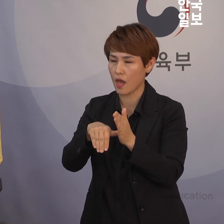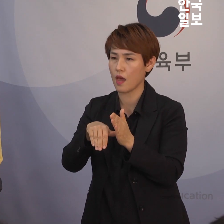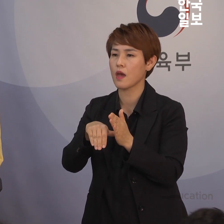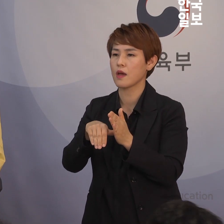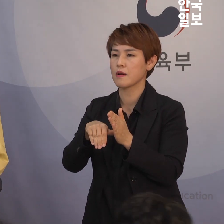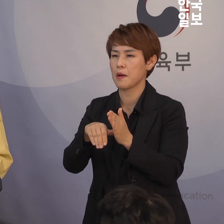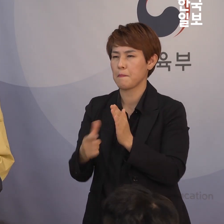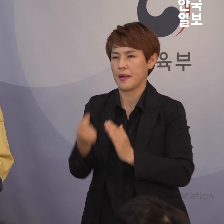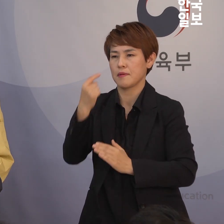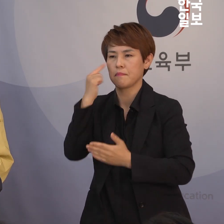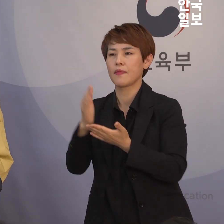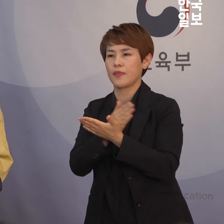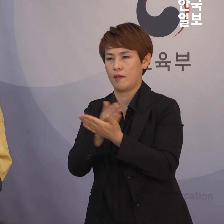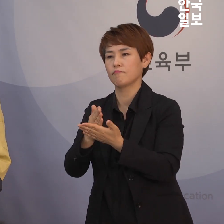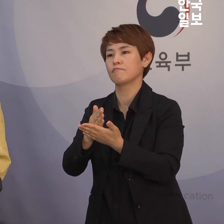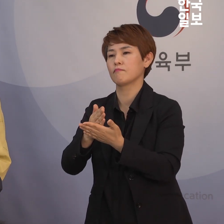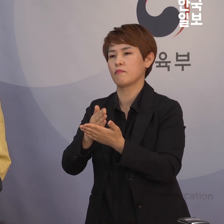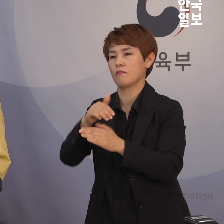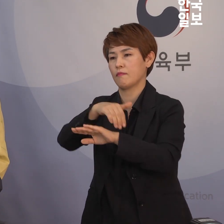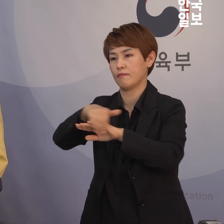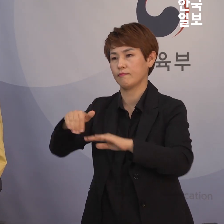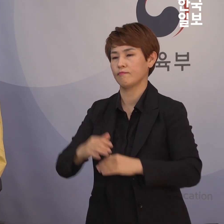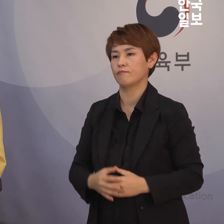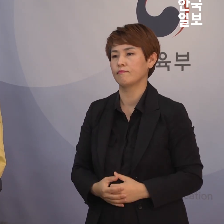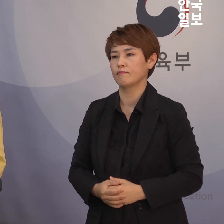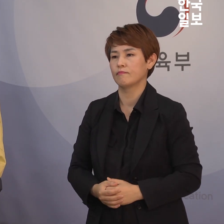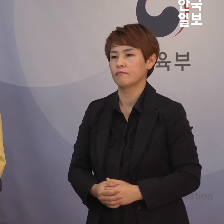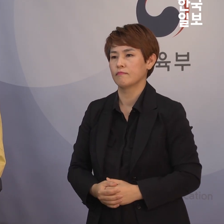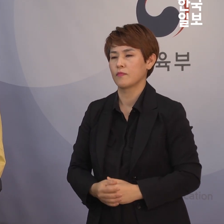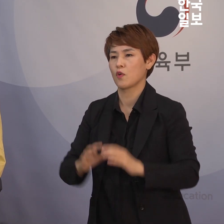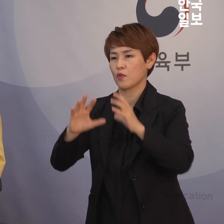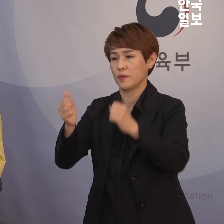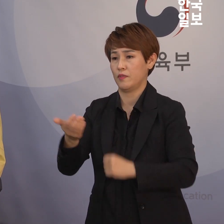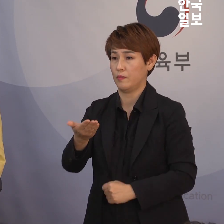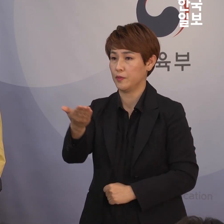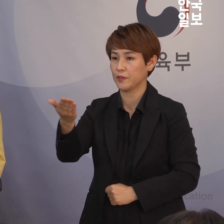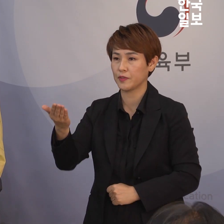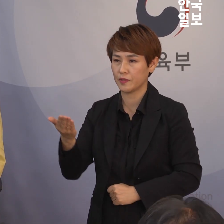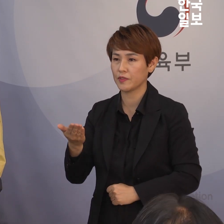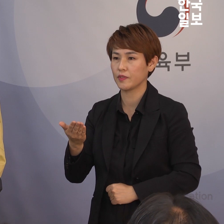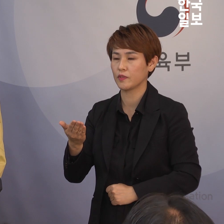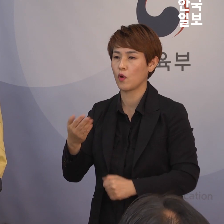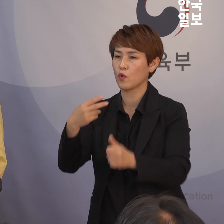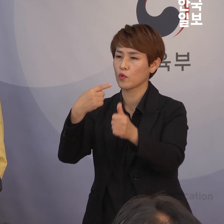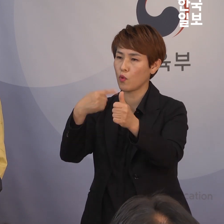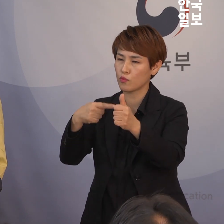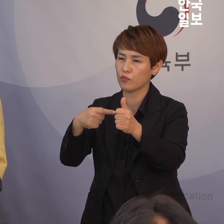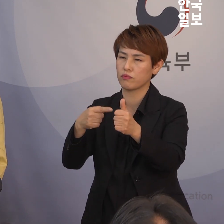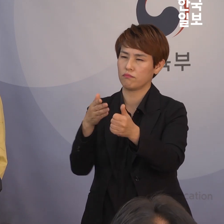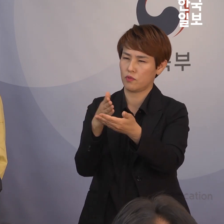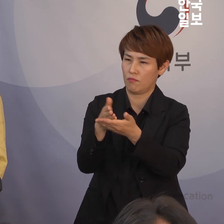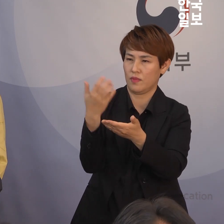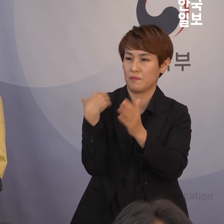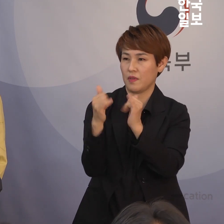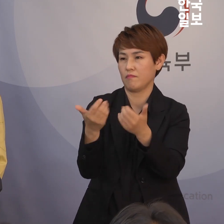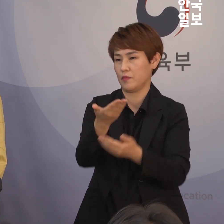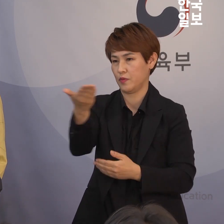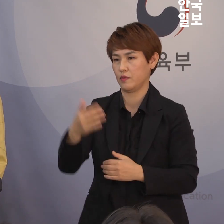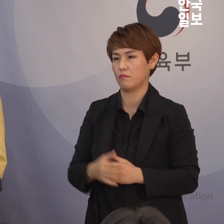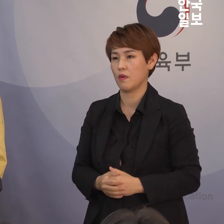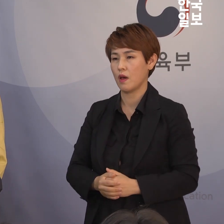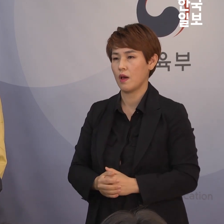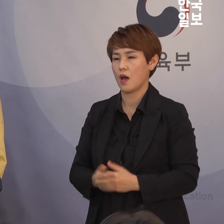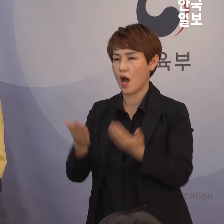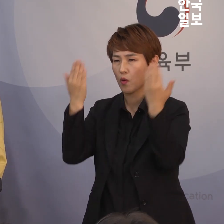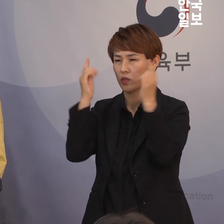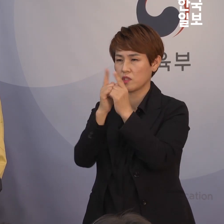판단, 조치할 것입니다. 존경하는 국민 여러분, 그리고 교육가족 여러분, 등교